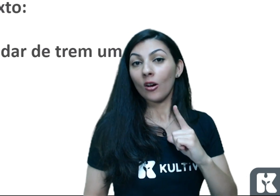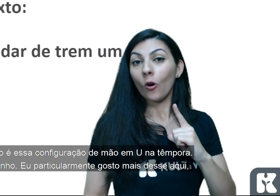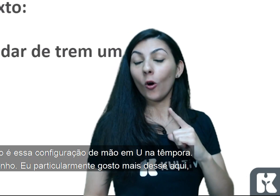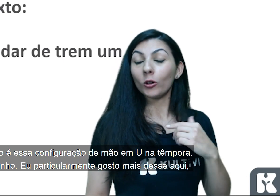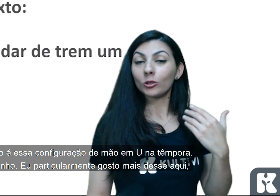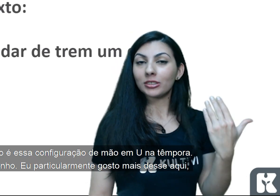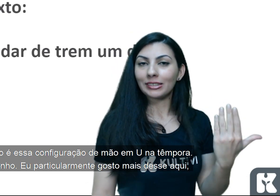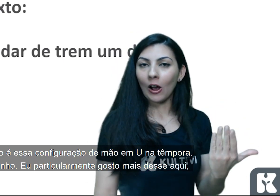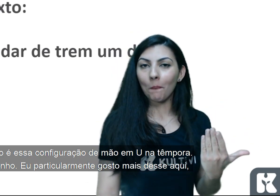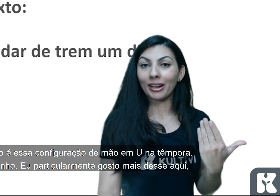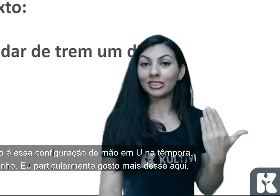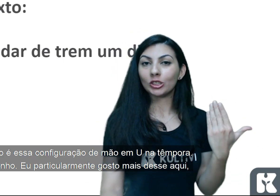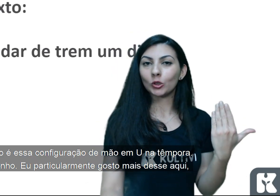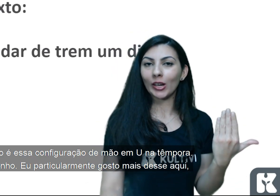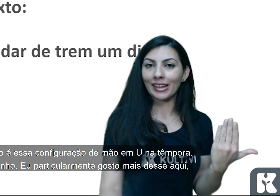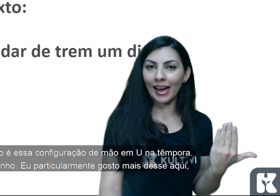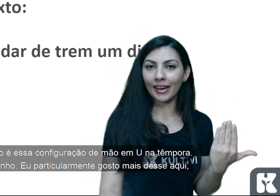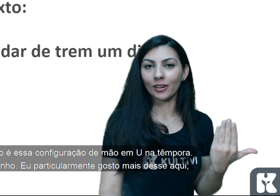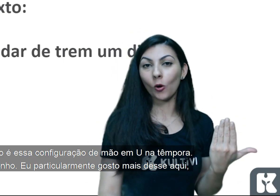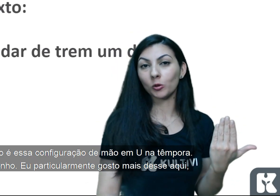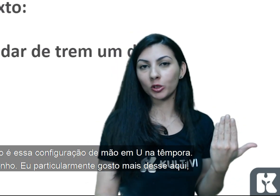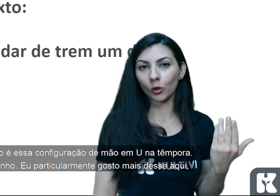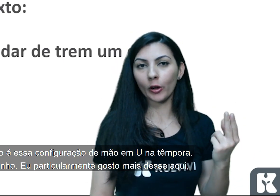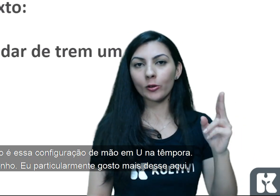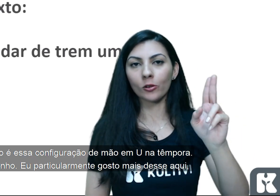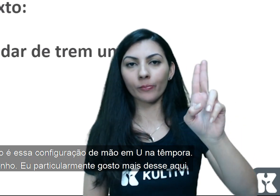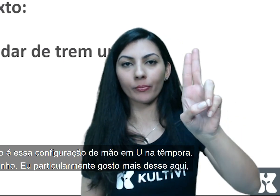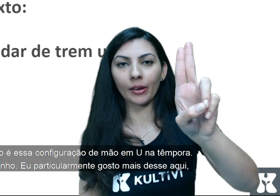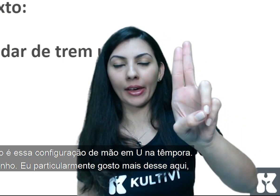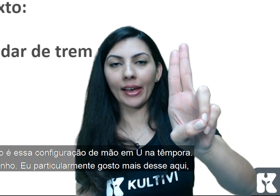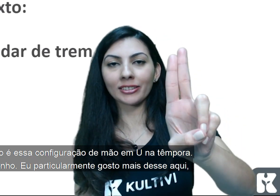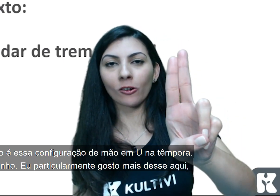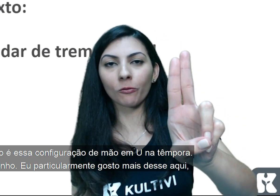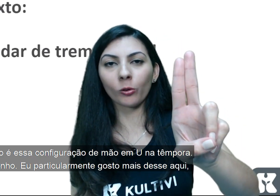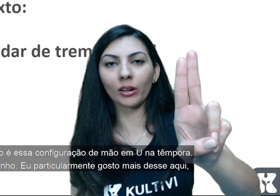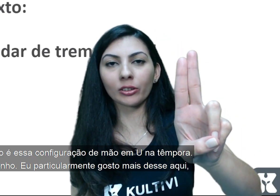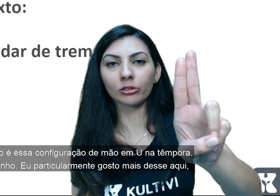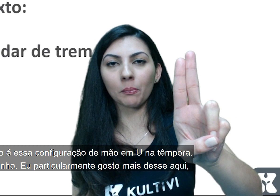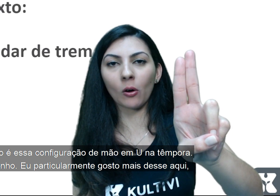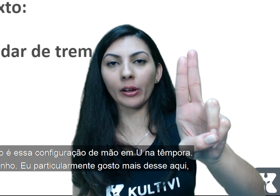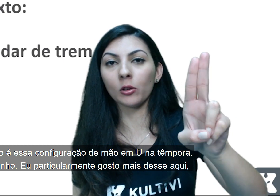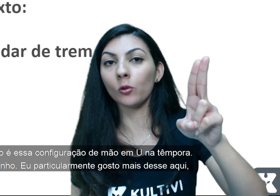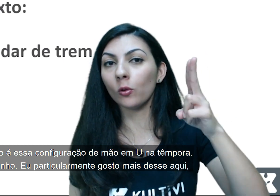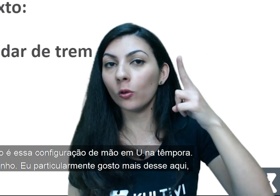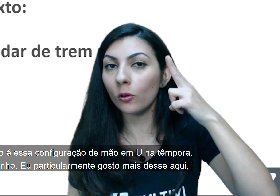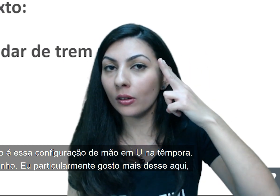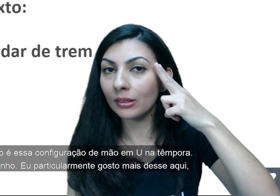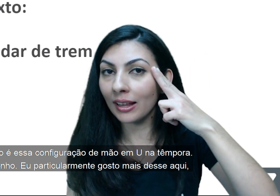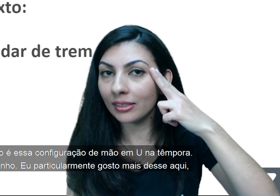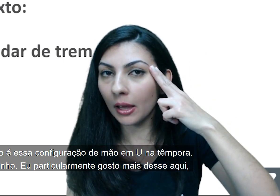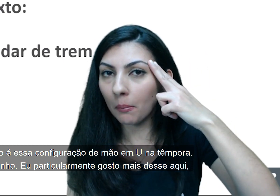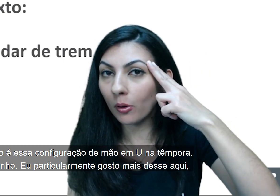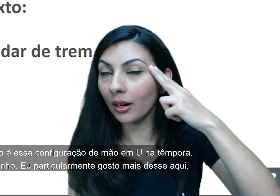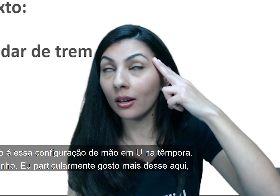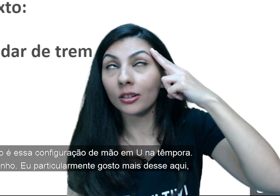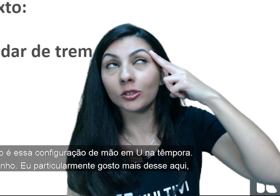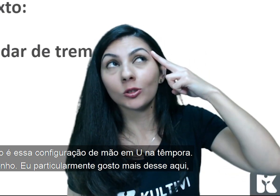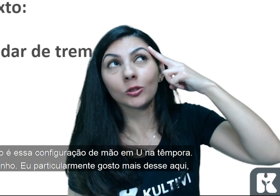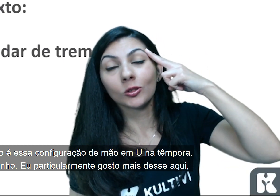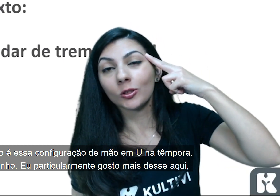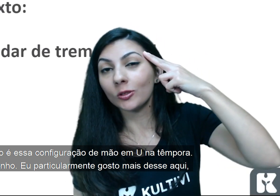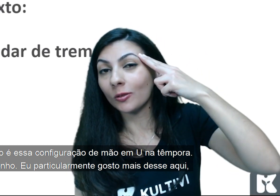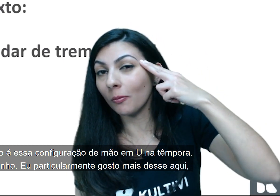Outro sinal para sonhar Ou sonho É essa configuração de mão em U Na têmpora